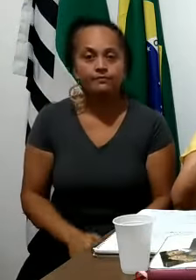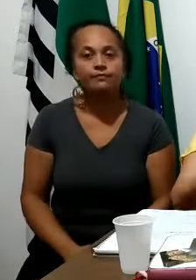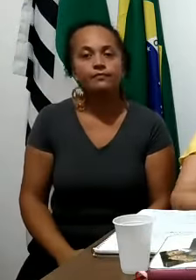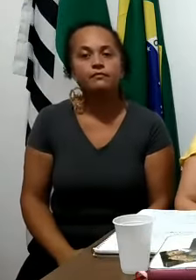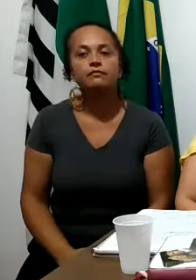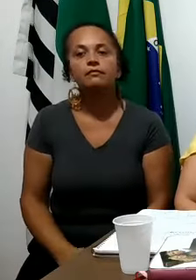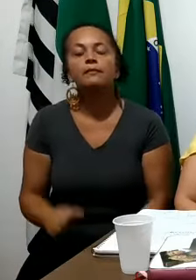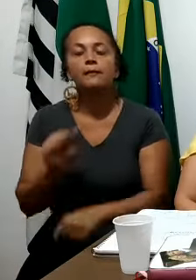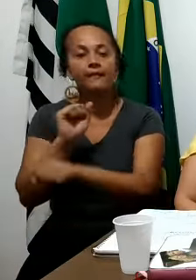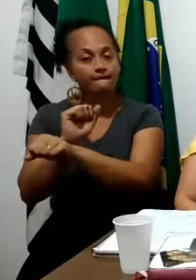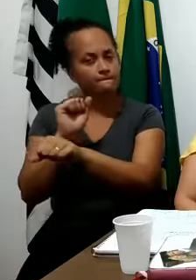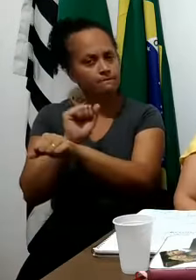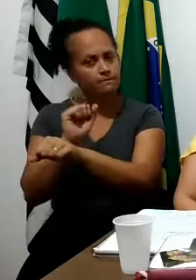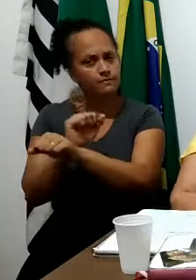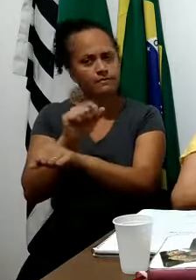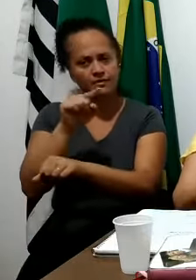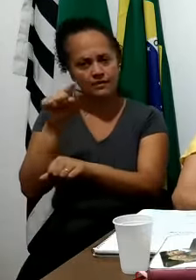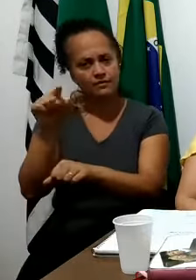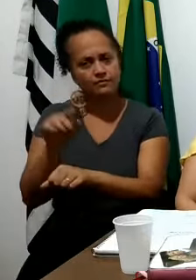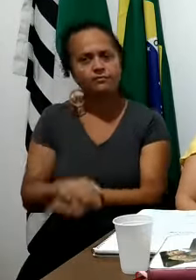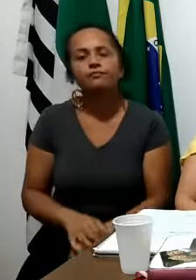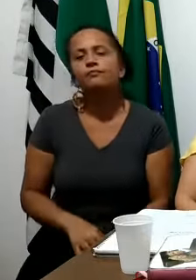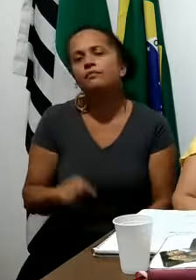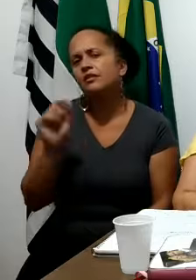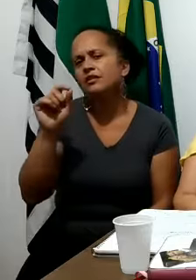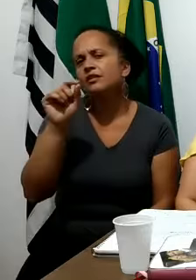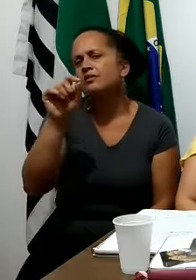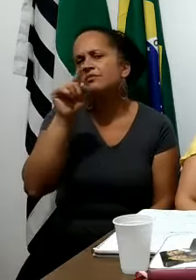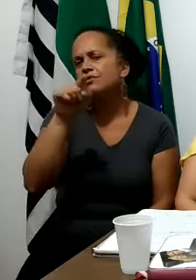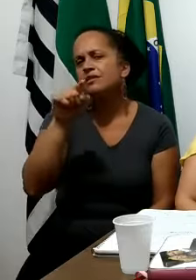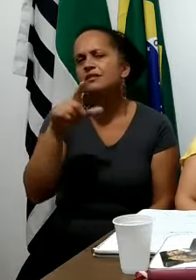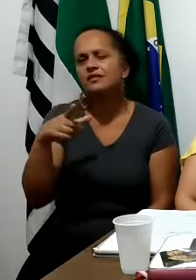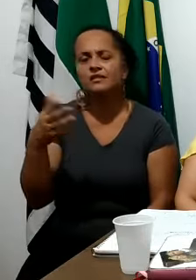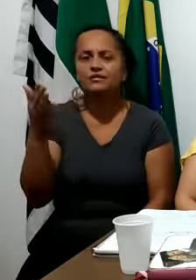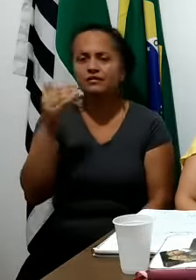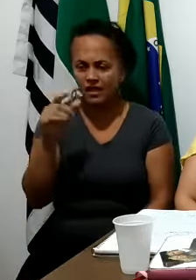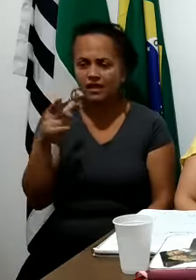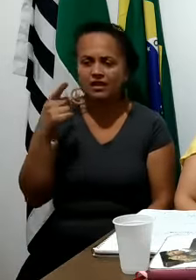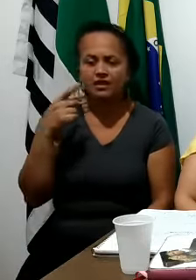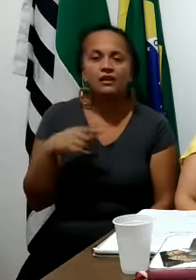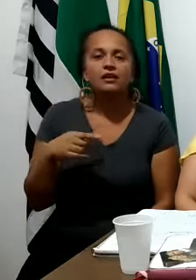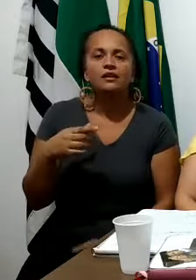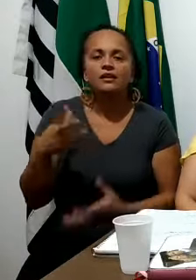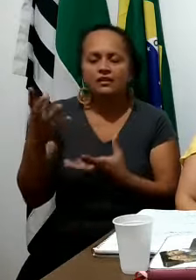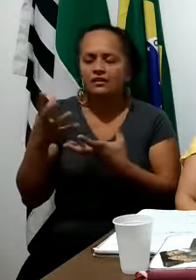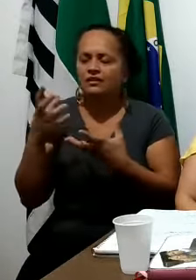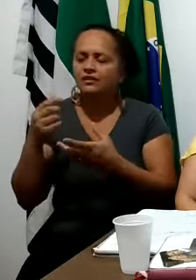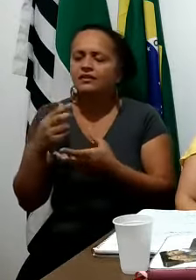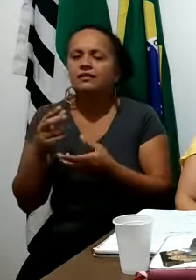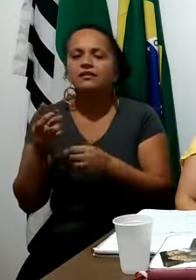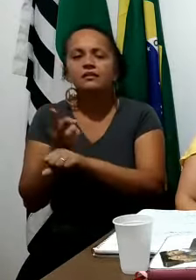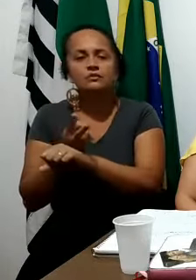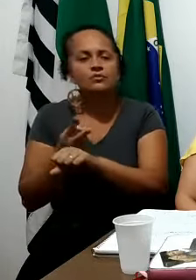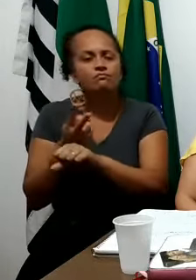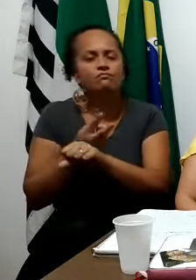uma esperança, né? O que você venha mesmo buscar o Senhor de todo o seu coração, vem ter